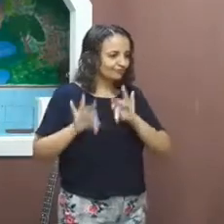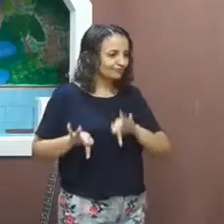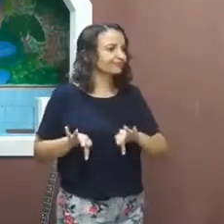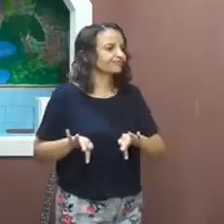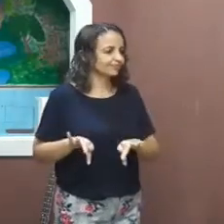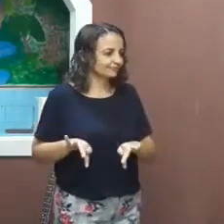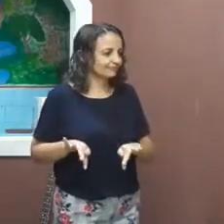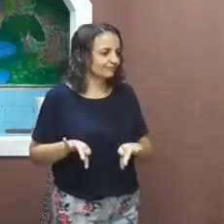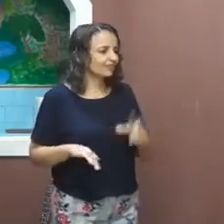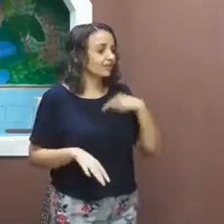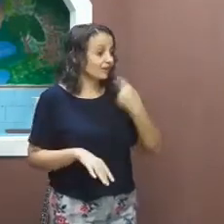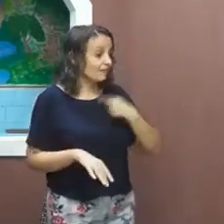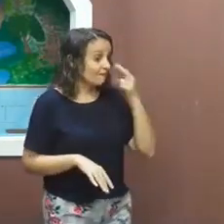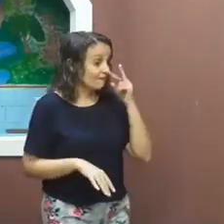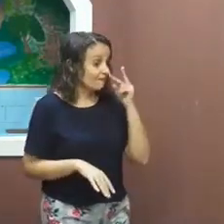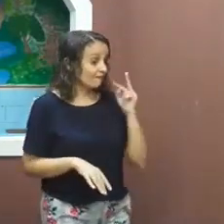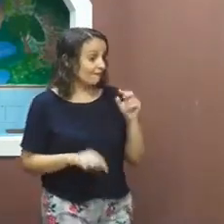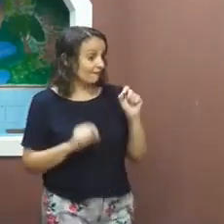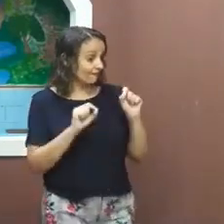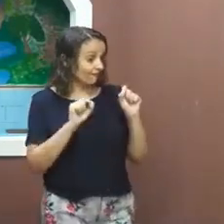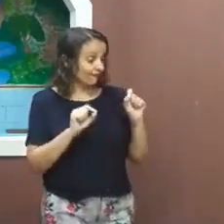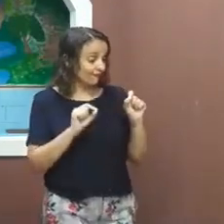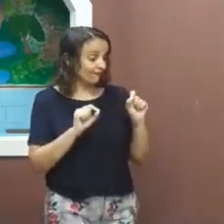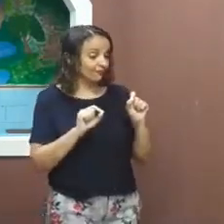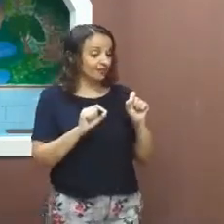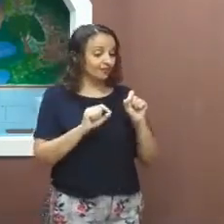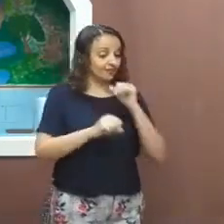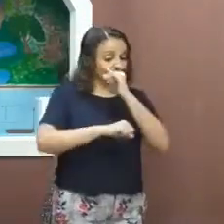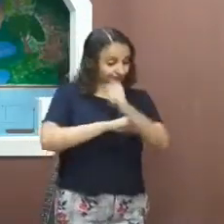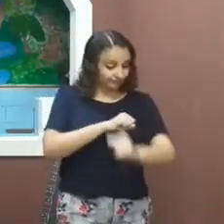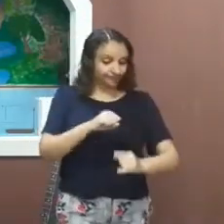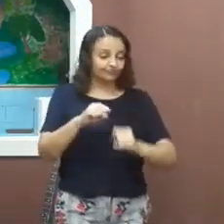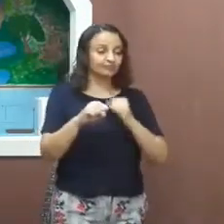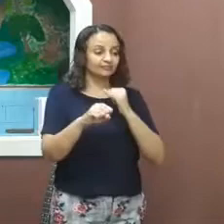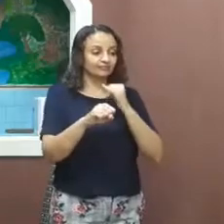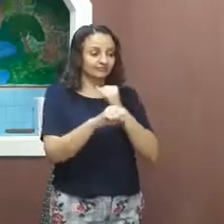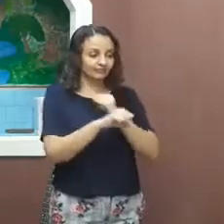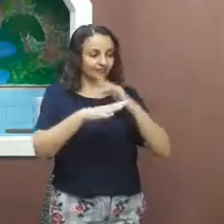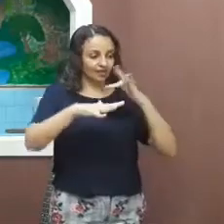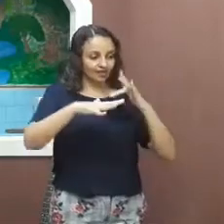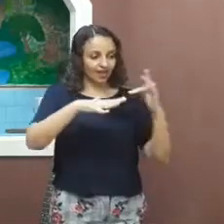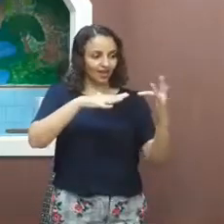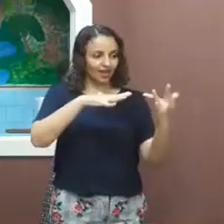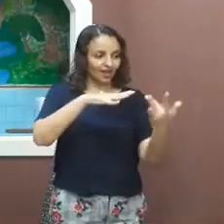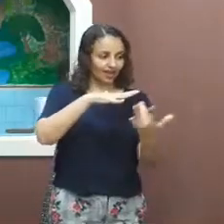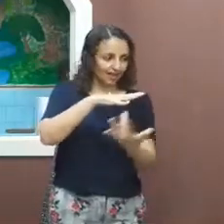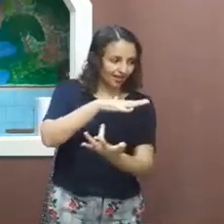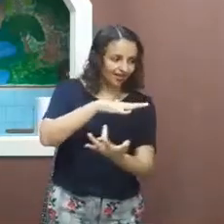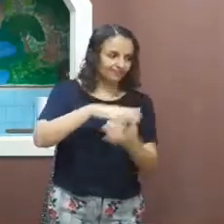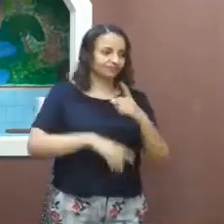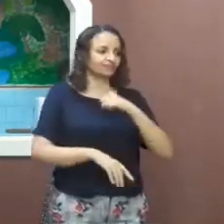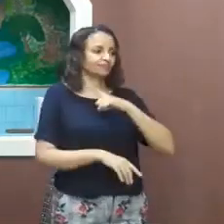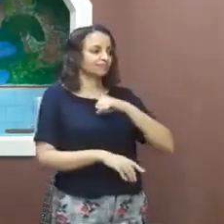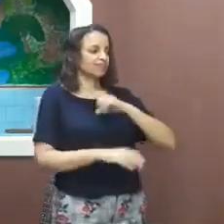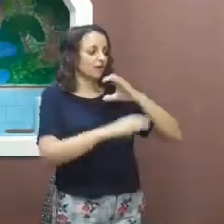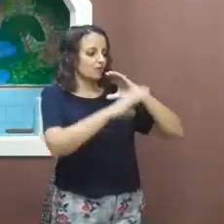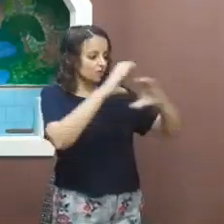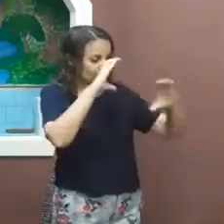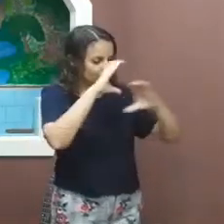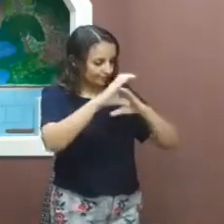gente vê pelas mídias sociais e pela comunicação que